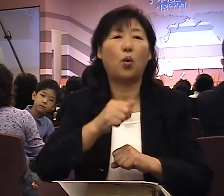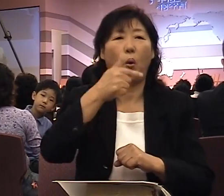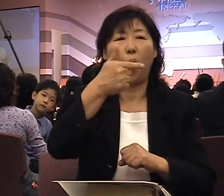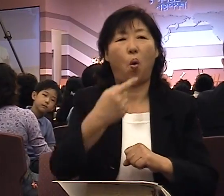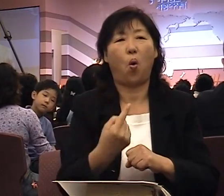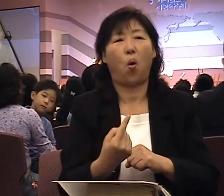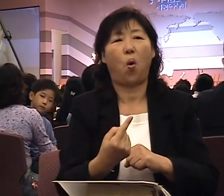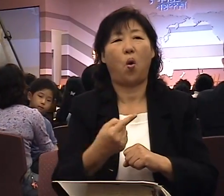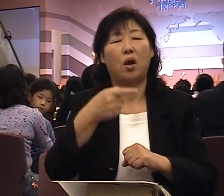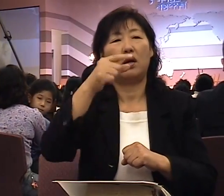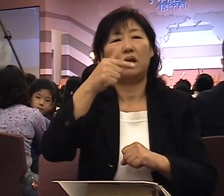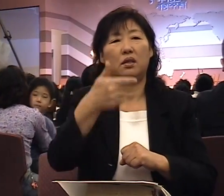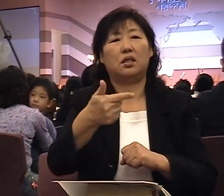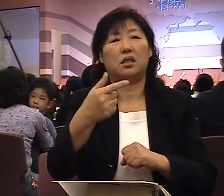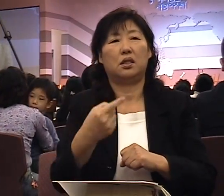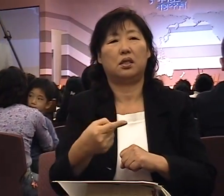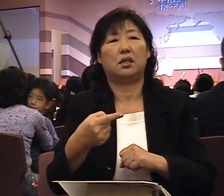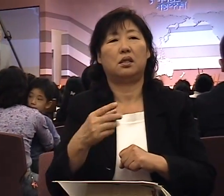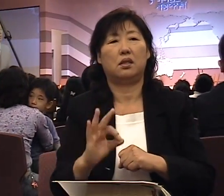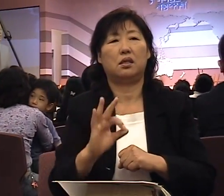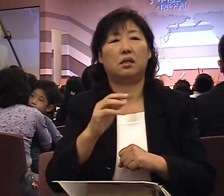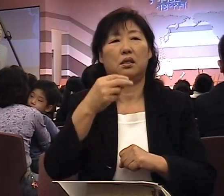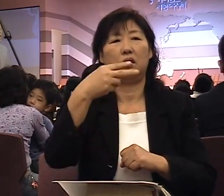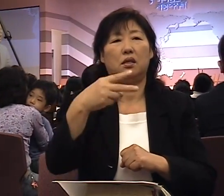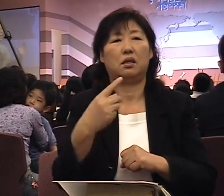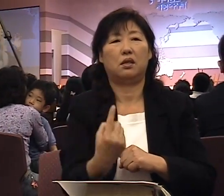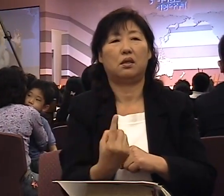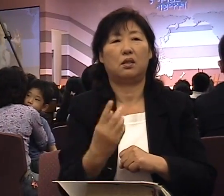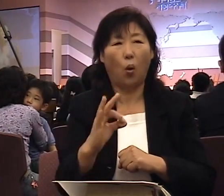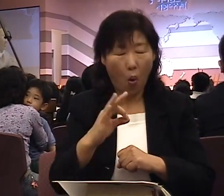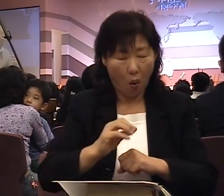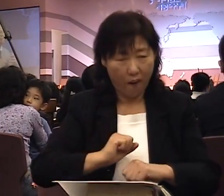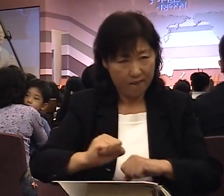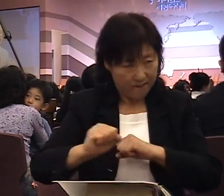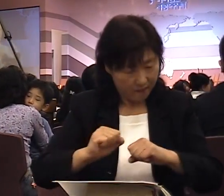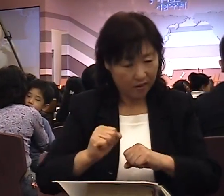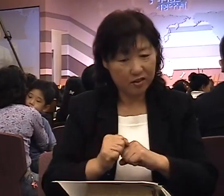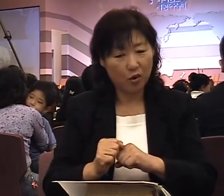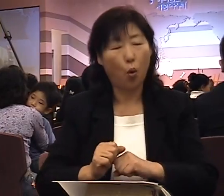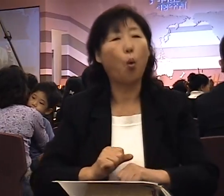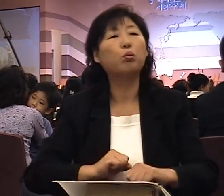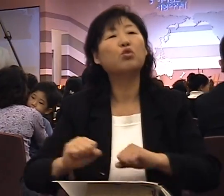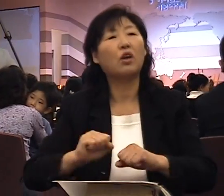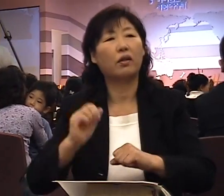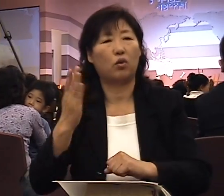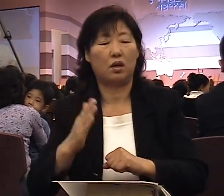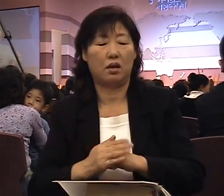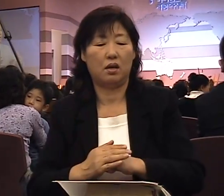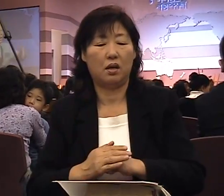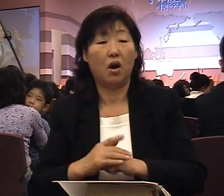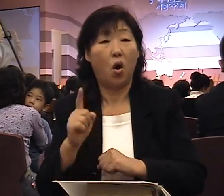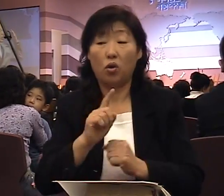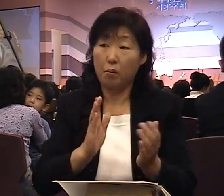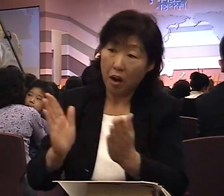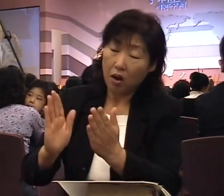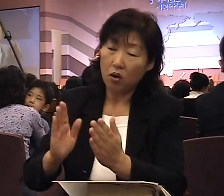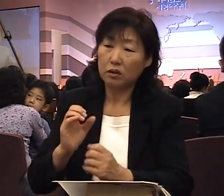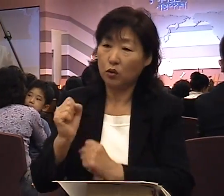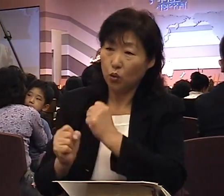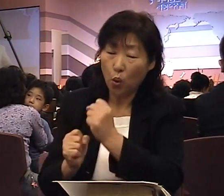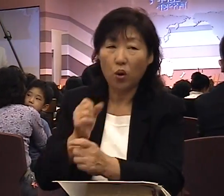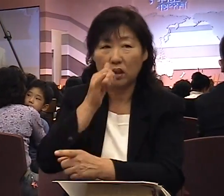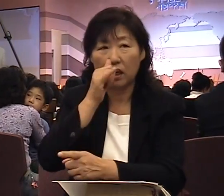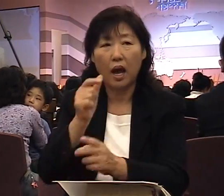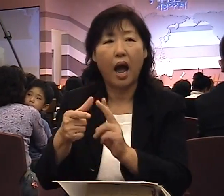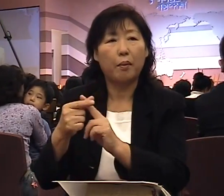움직여야죠. 하나님의 섭리가 어느 방향으로 흐르고 있는가, 하나님의 헐빛이 어느 방향을 향해 뛰고 있는가, 이것을 깨닫고